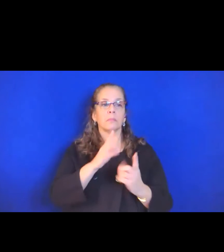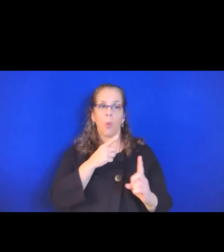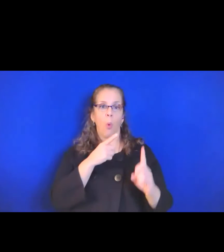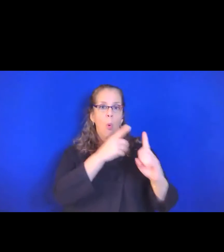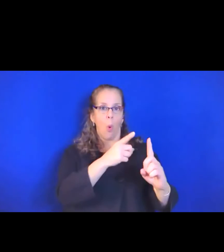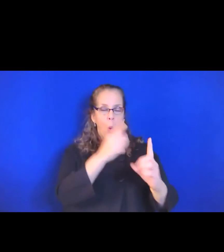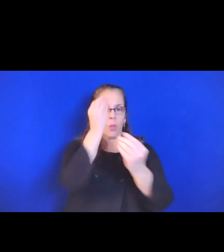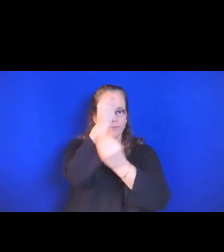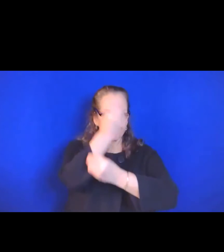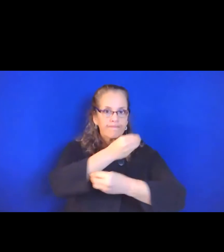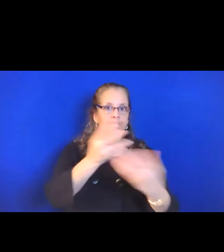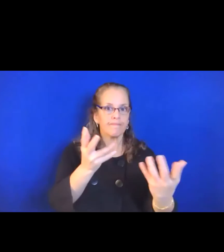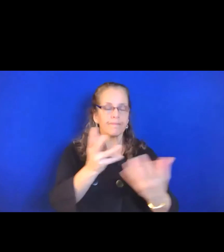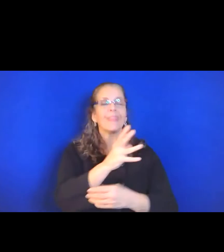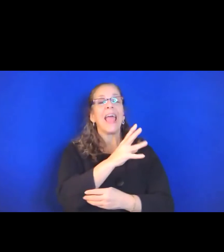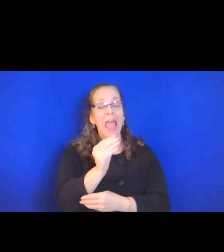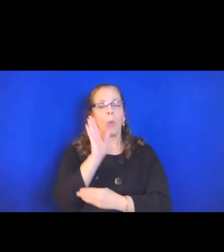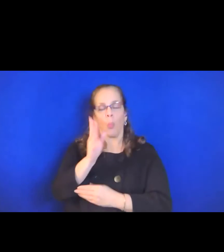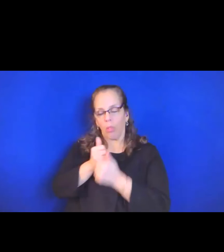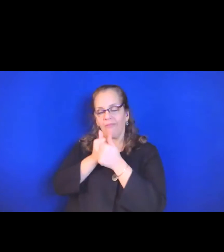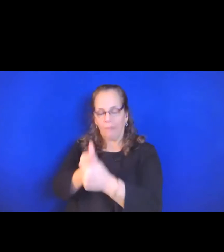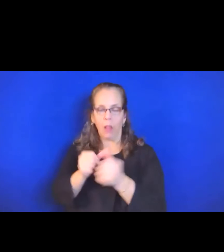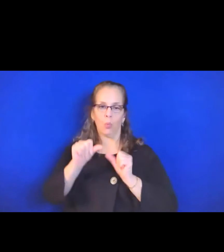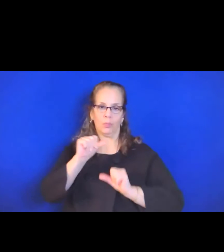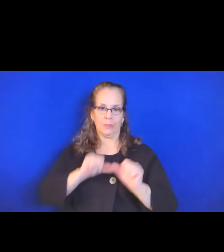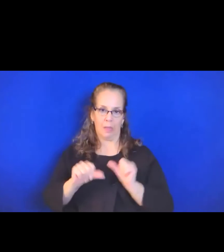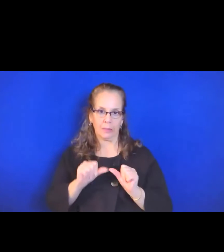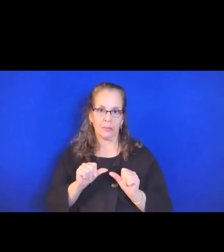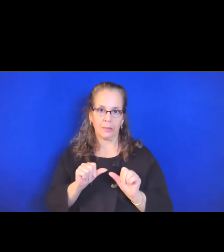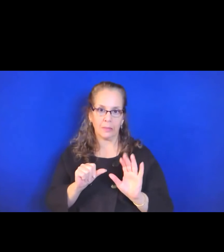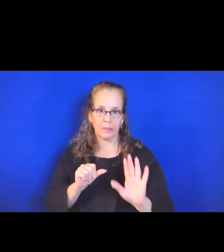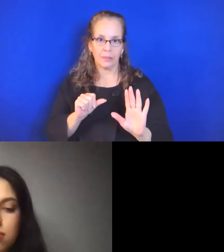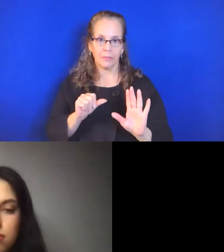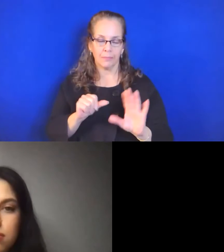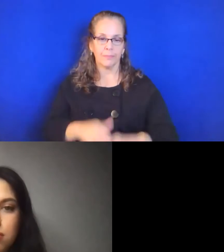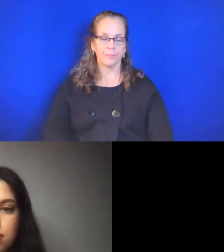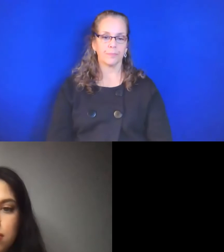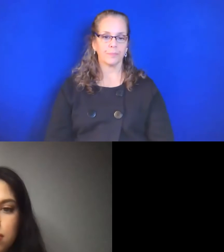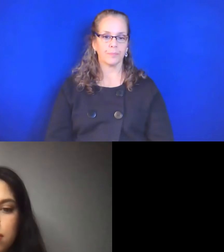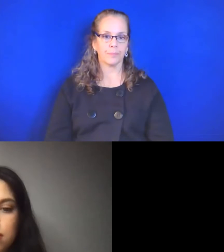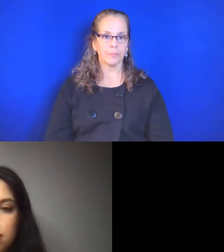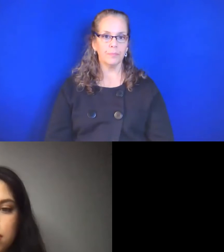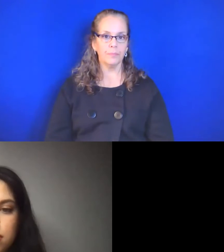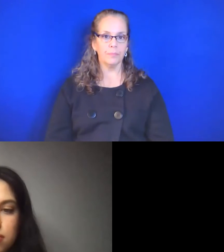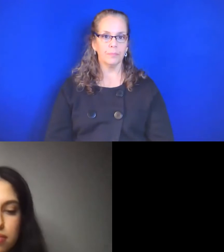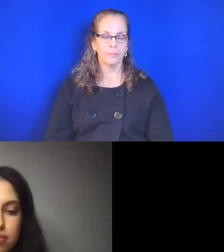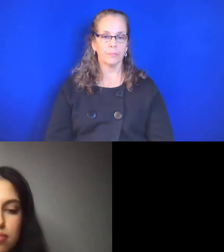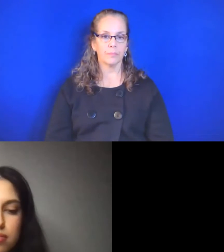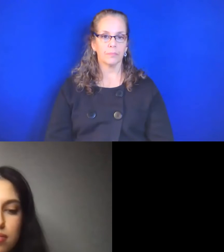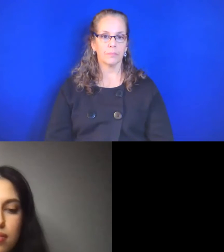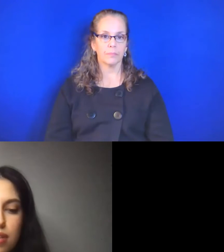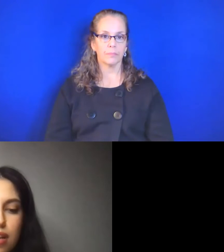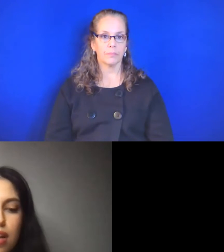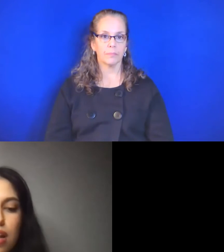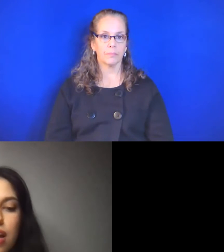那 这个我们的卫生局是 有责任去为大家来报告的，让这些